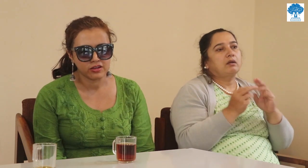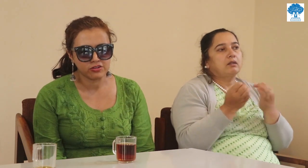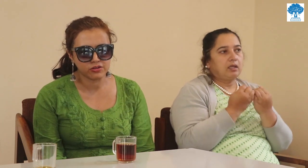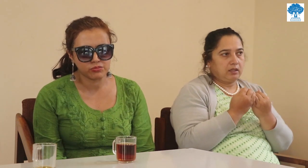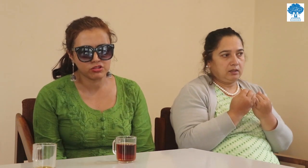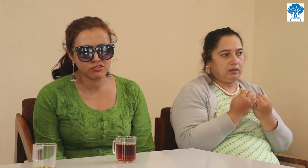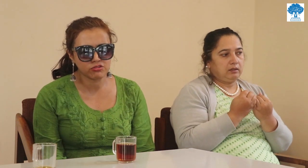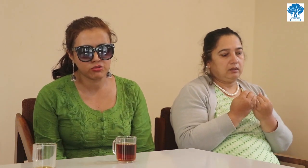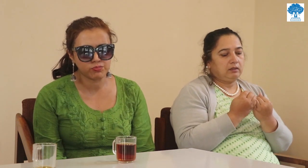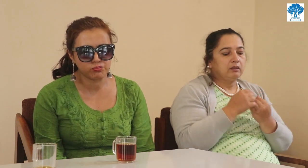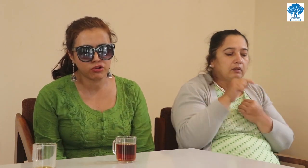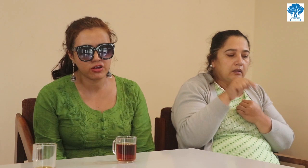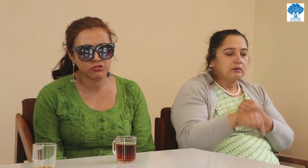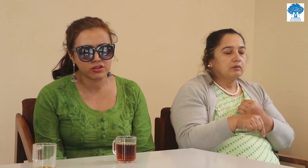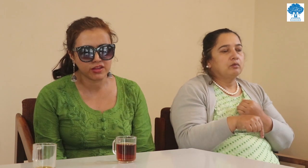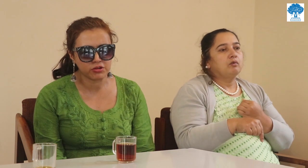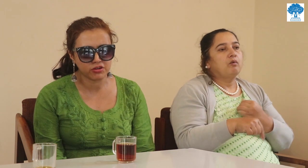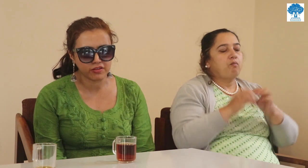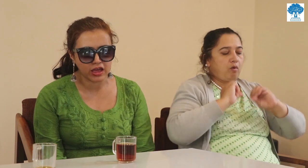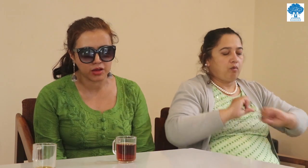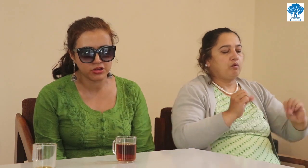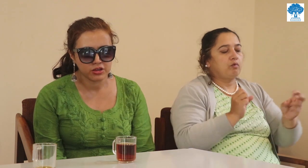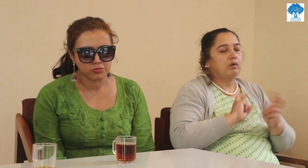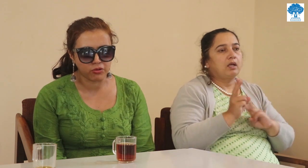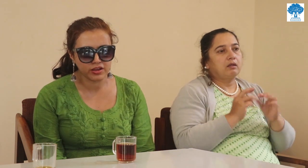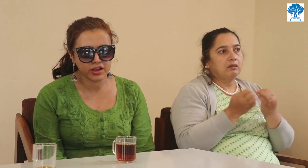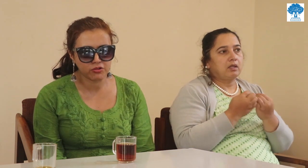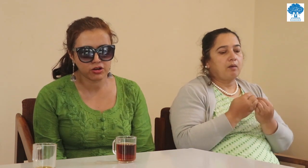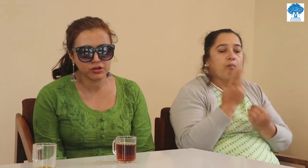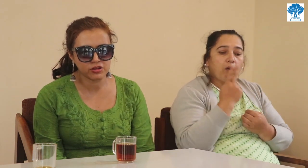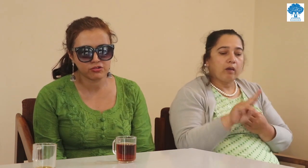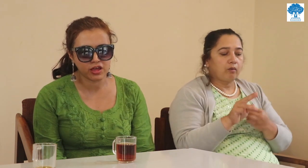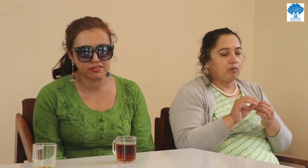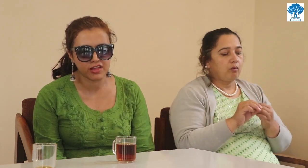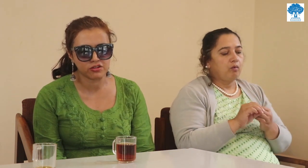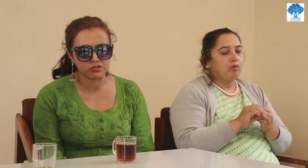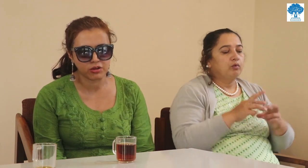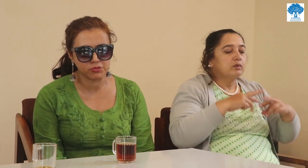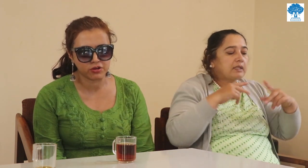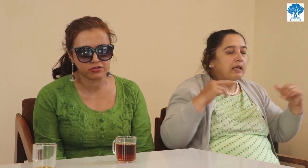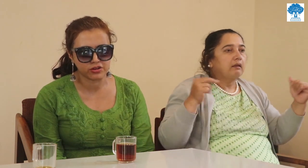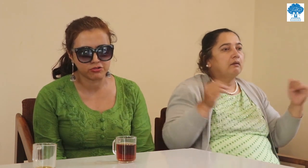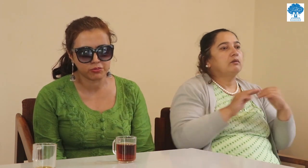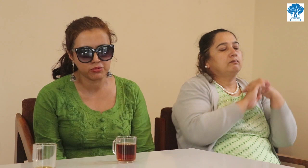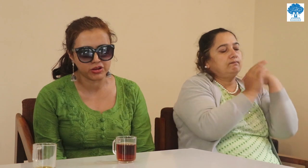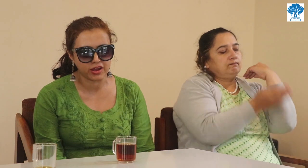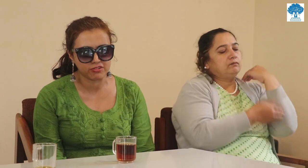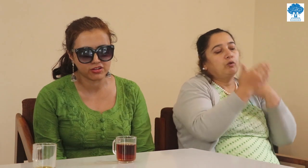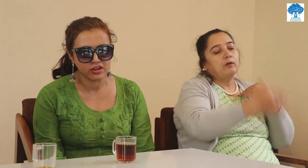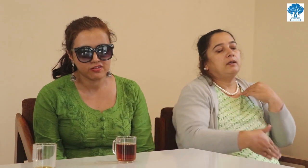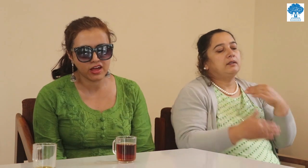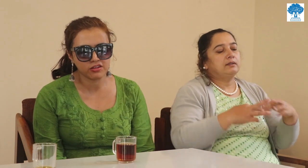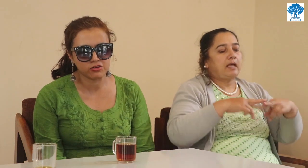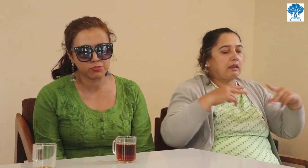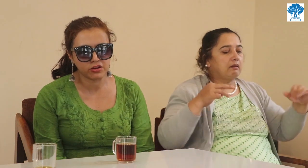गरिरहँदा त्यसको प्रयोगको हिसाबले गर्दा चाहिँ हामीले भएका गर्भनिरोधका साधनहरू हामीले प्रयोग गर्ने कुरा पनि भइरहेछ